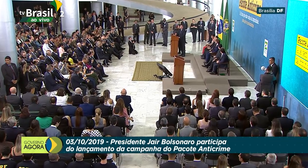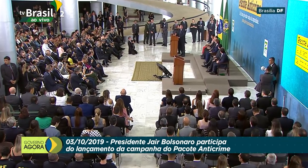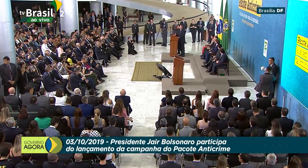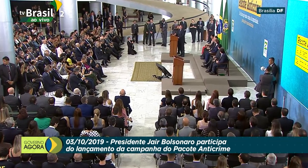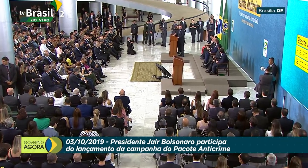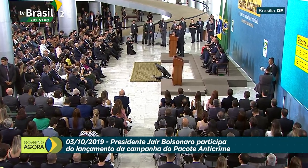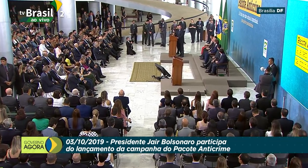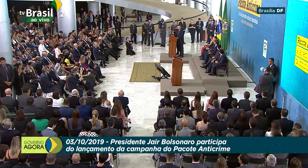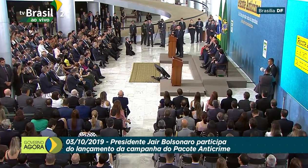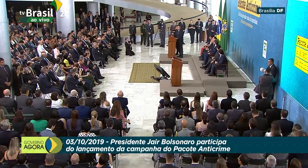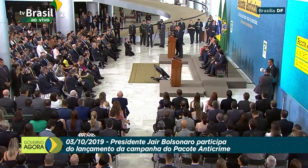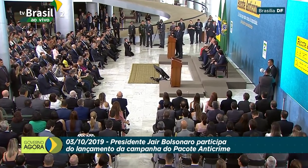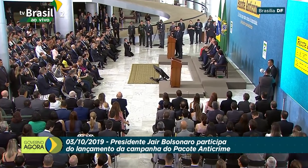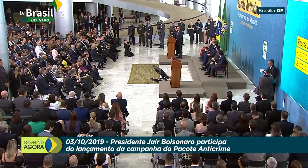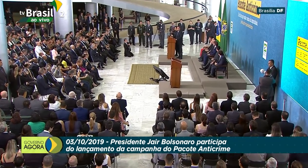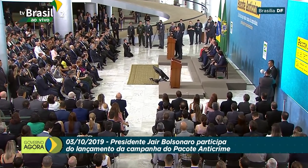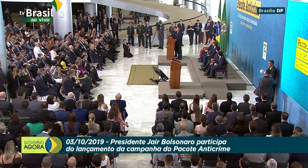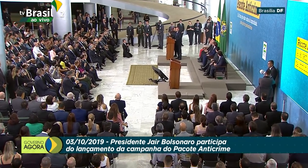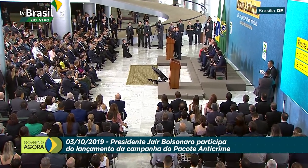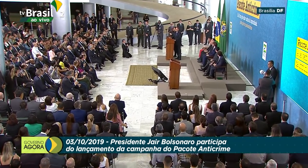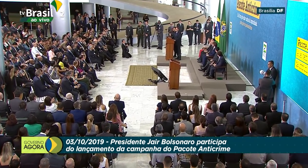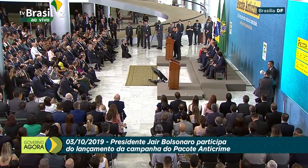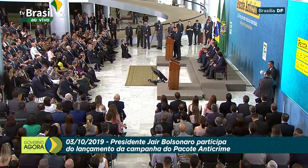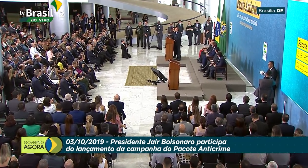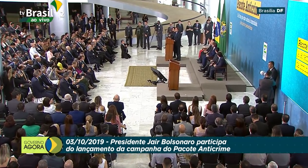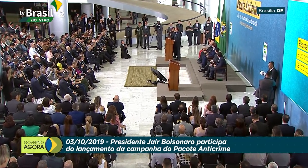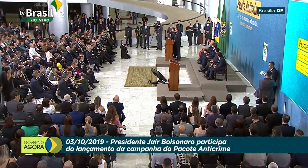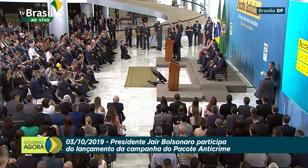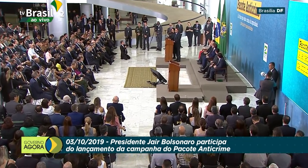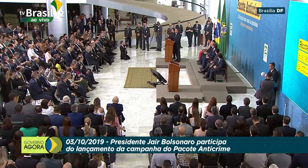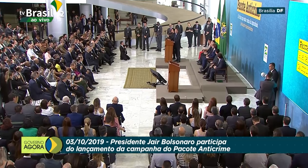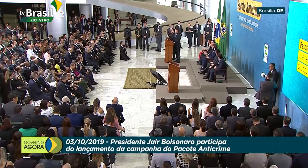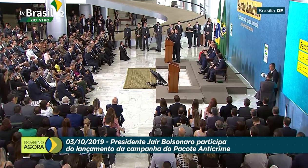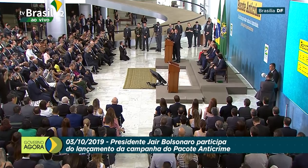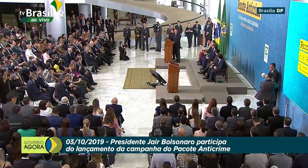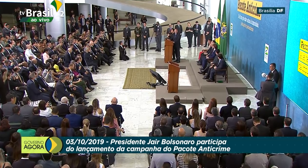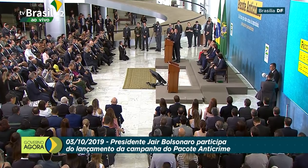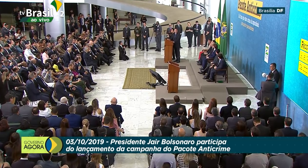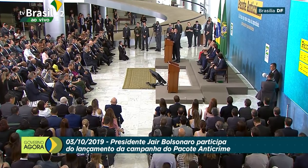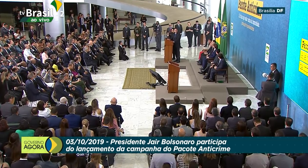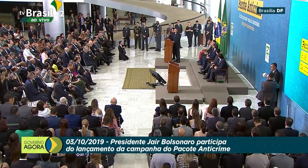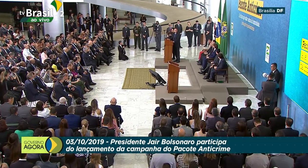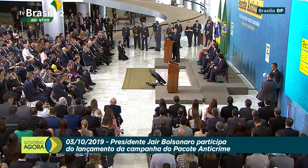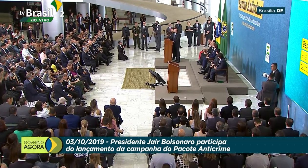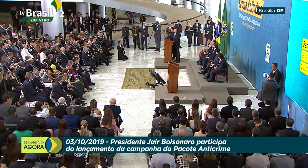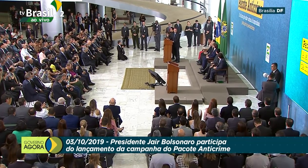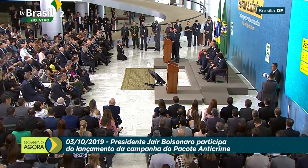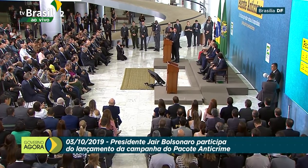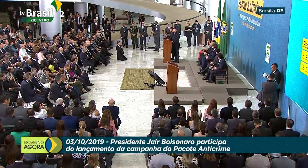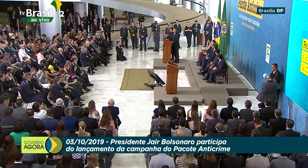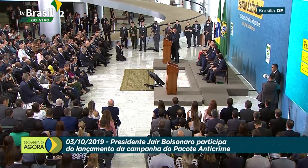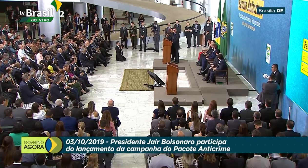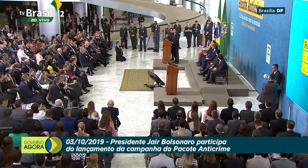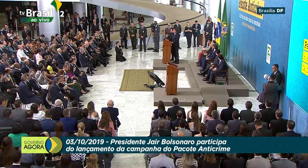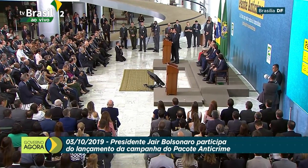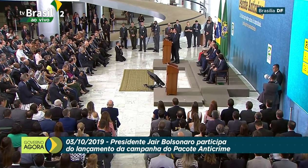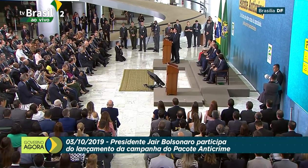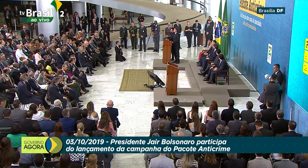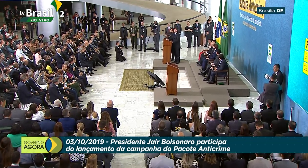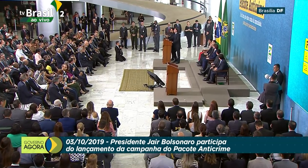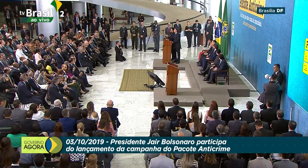na política, buscar cada vez mais transformar auto de resistência em execução.